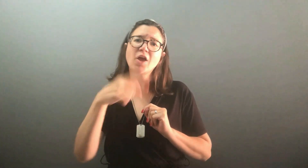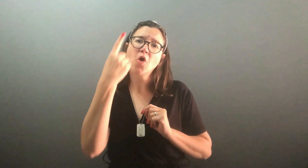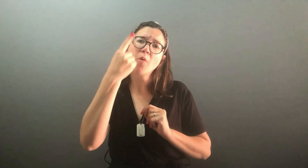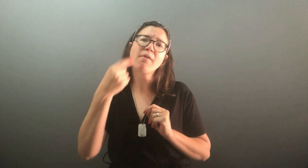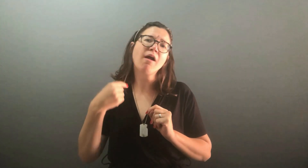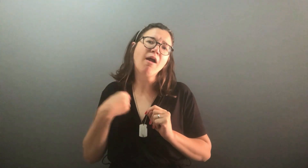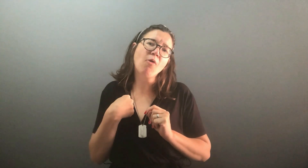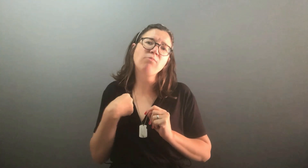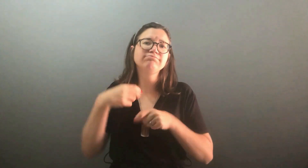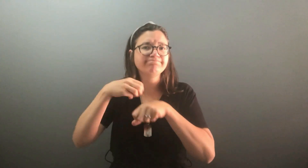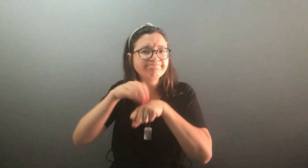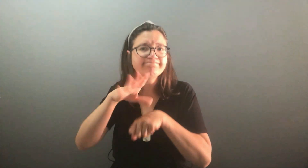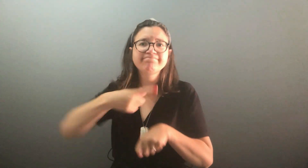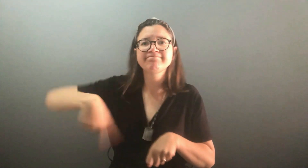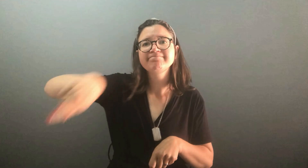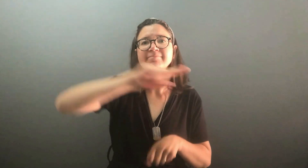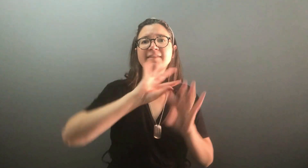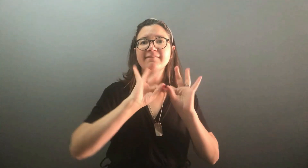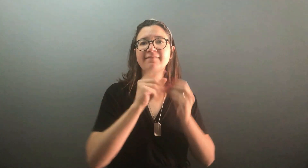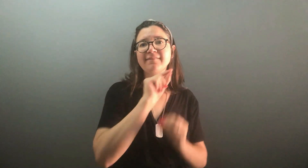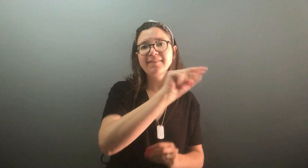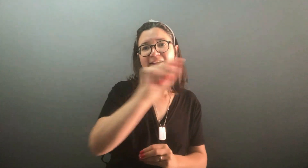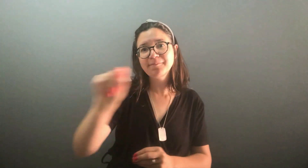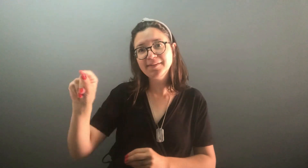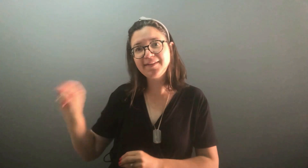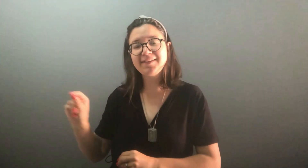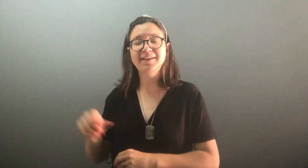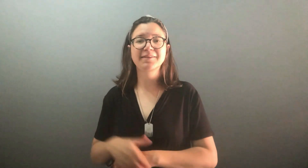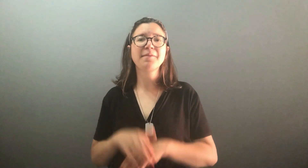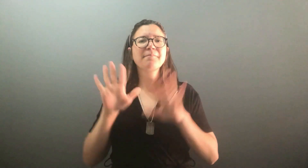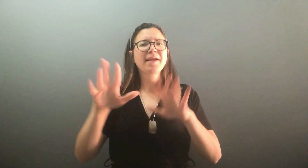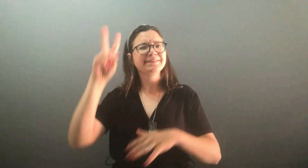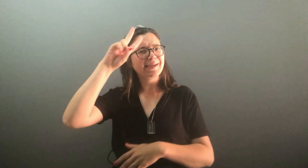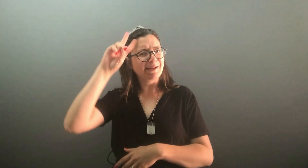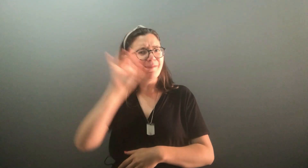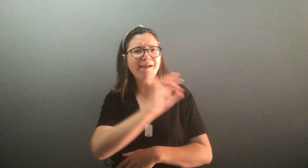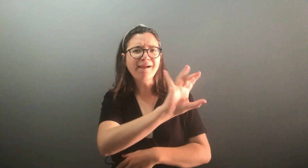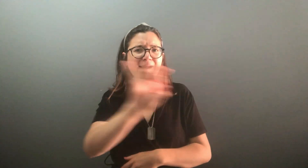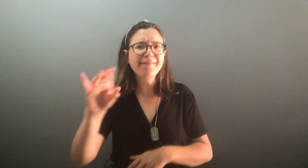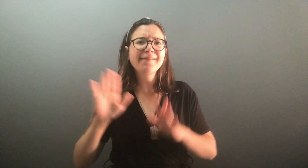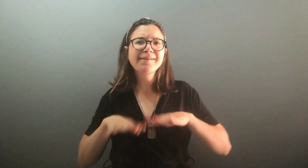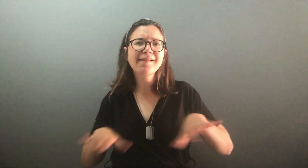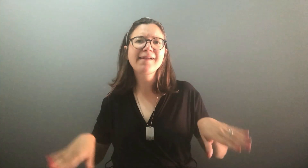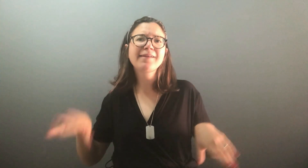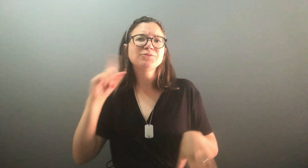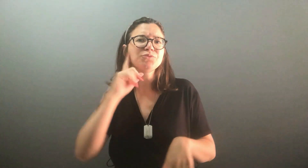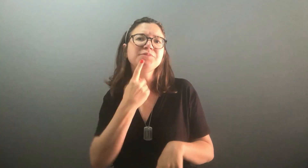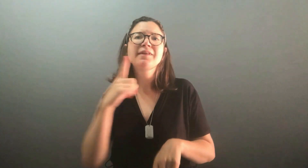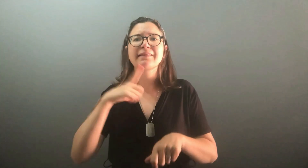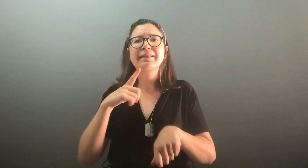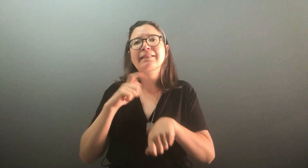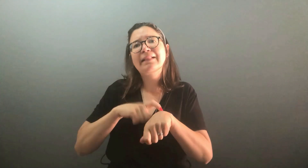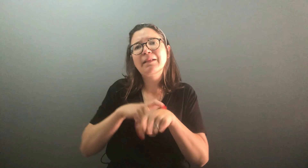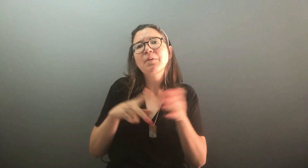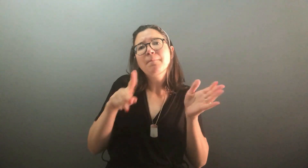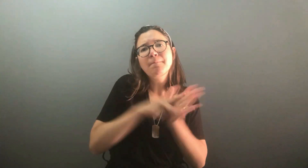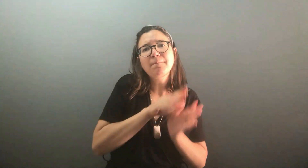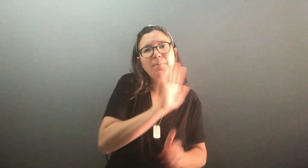para a segunda língua, que é o português escrito. É importante que cada família também lembre que a criança surda também tem um momento